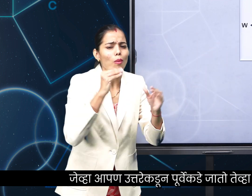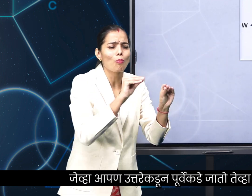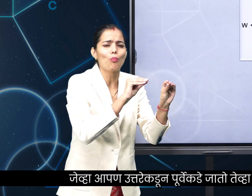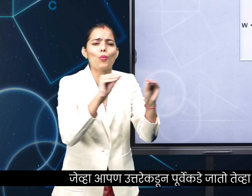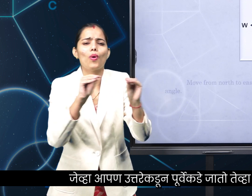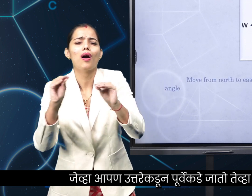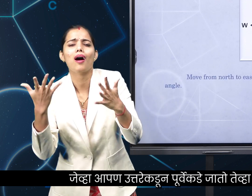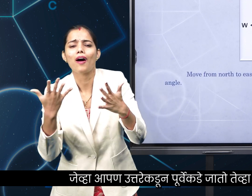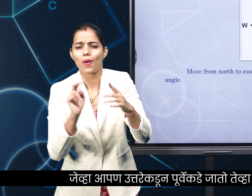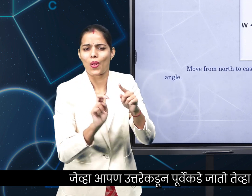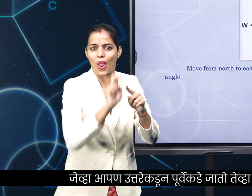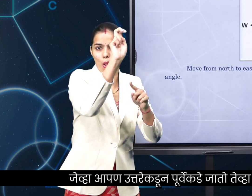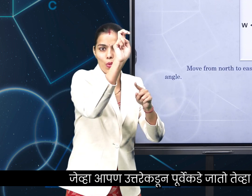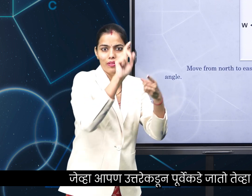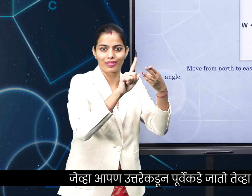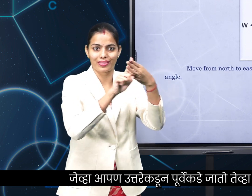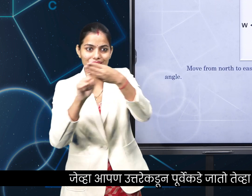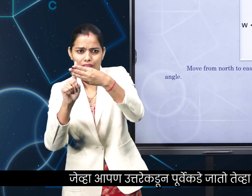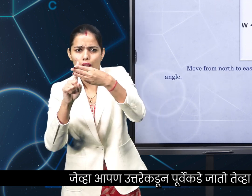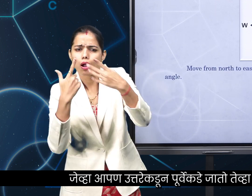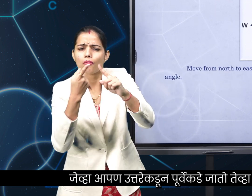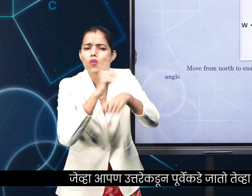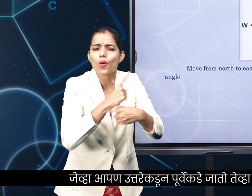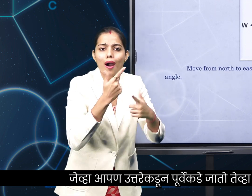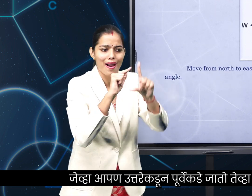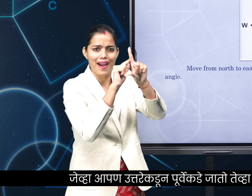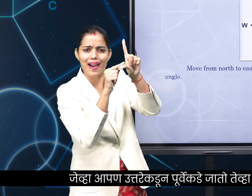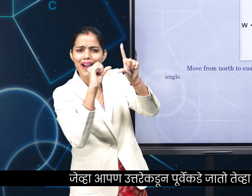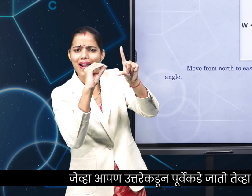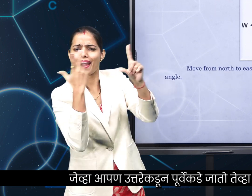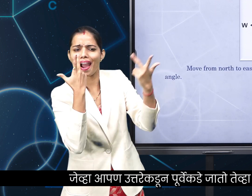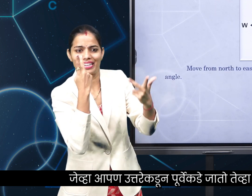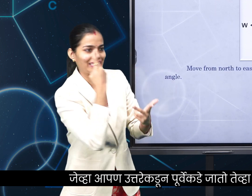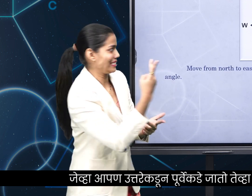जेव्हा आपण उत्तरेकडून पूर्वेकडे जातो तेव्हा तो 90 डिग्रीचा कोन तयार करतो.